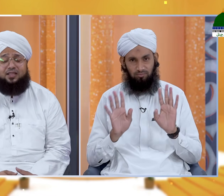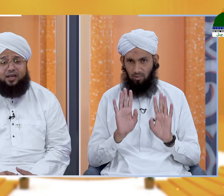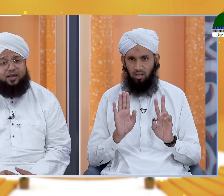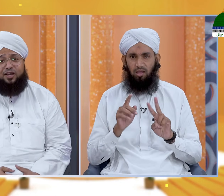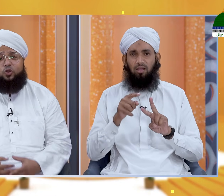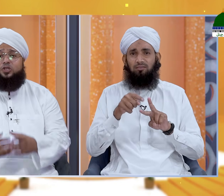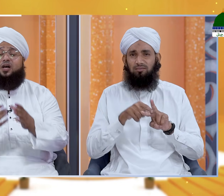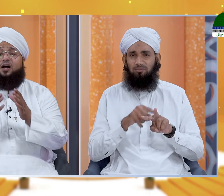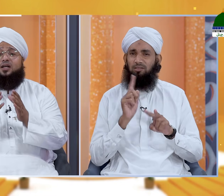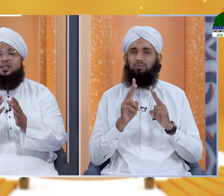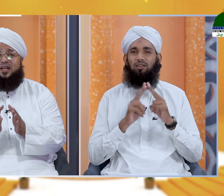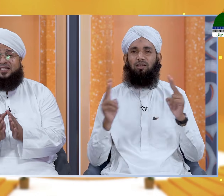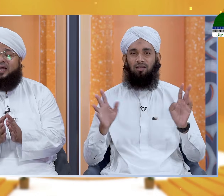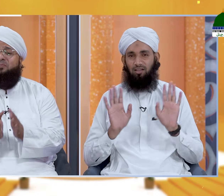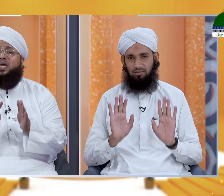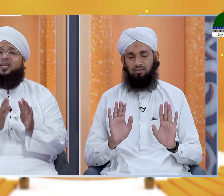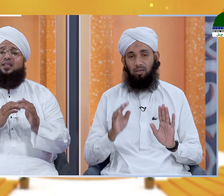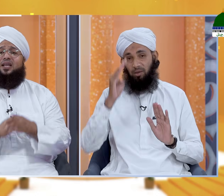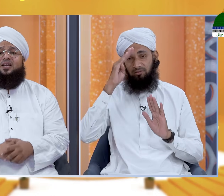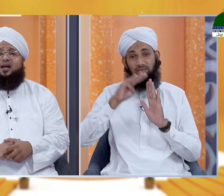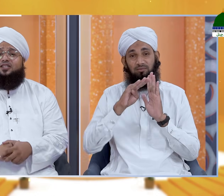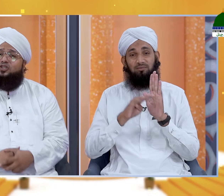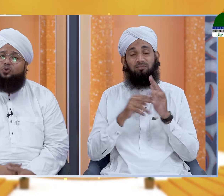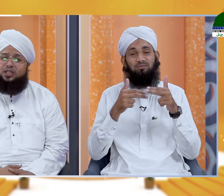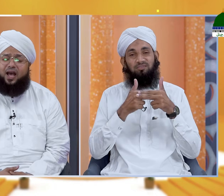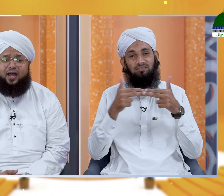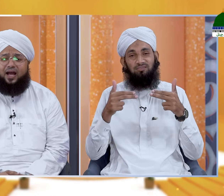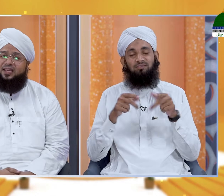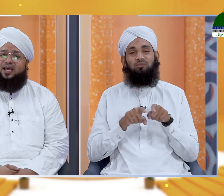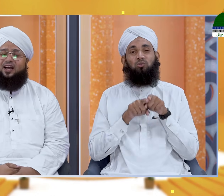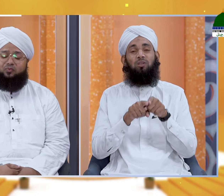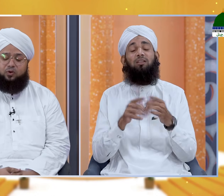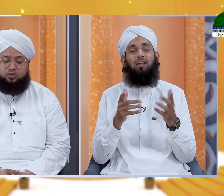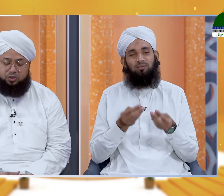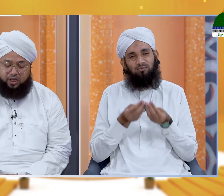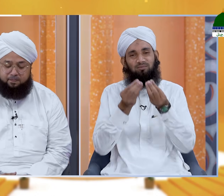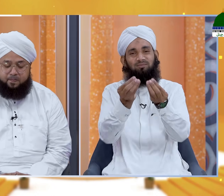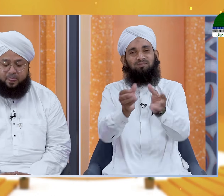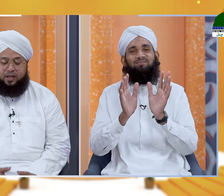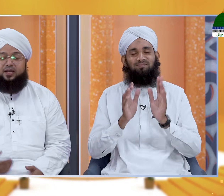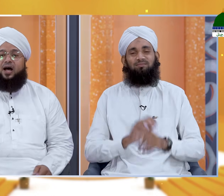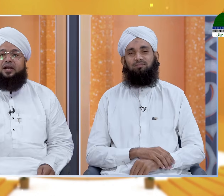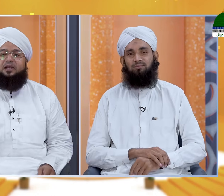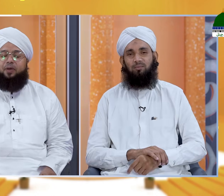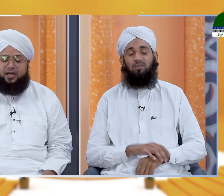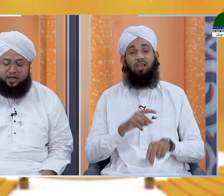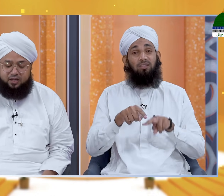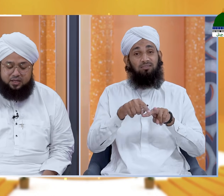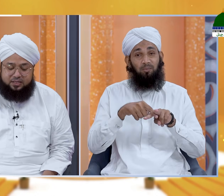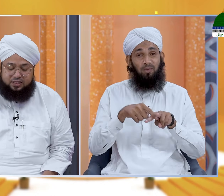ہیں، تو اس کا دین اسلام میں کیا طریقہ ہے، اس کی سنت کیا ہے، آئیے ہم وہ سنتے ہیں. نعلین پہننا